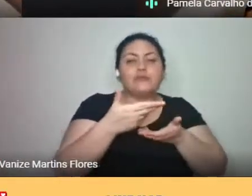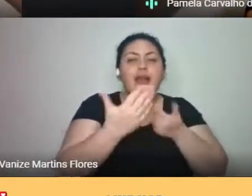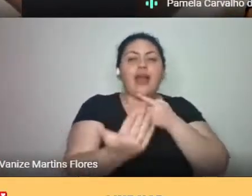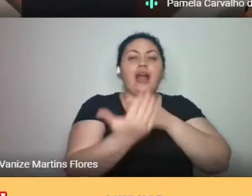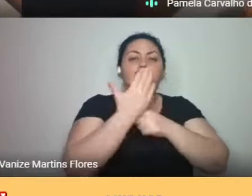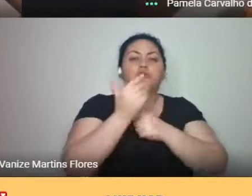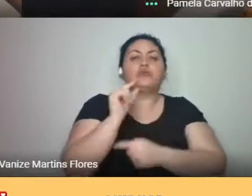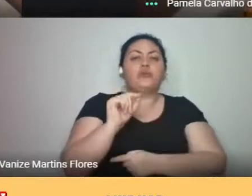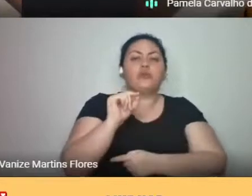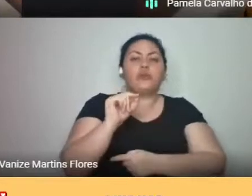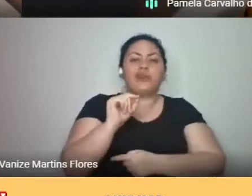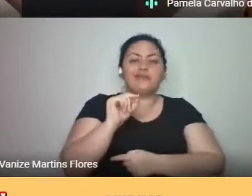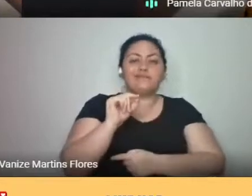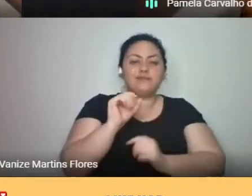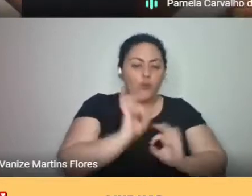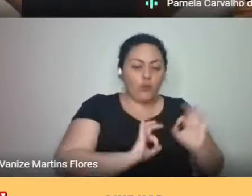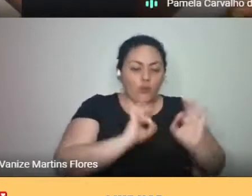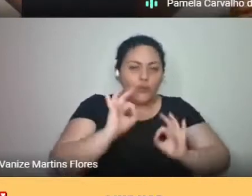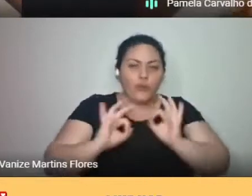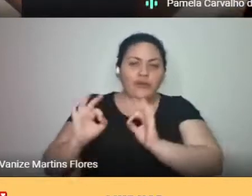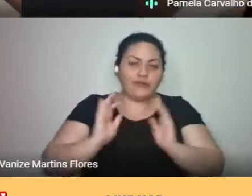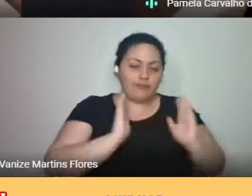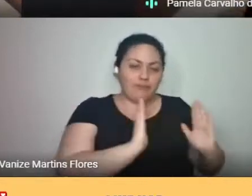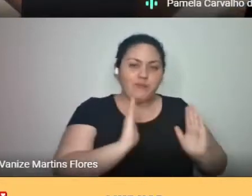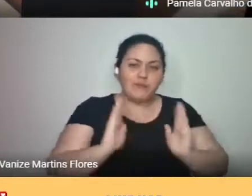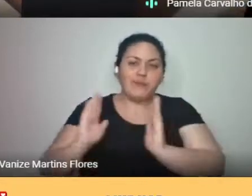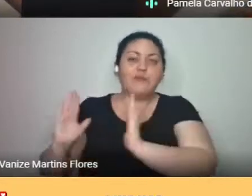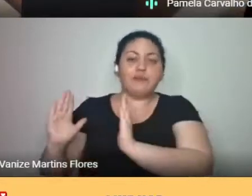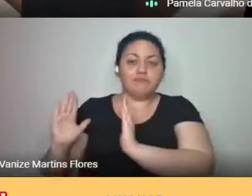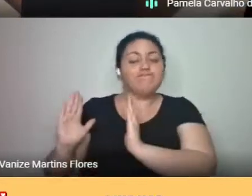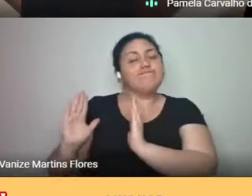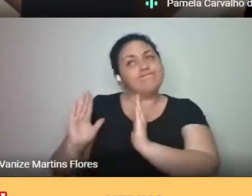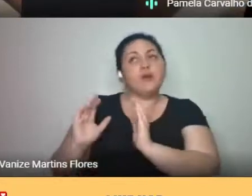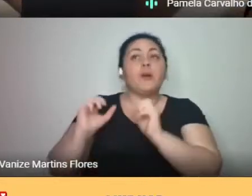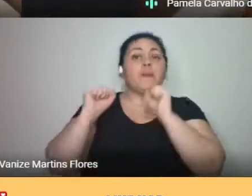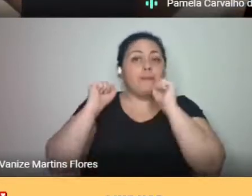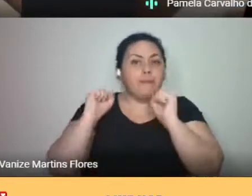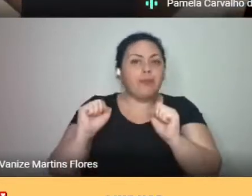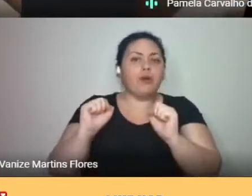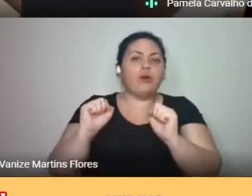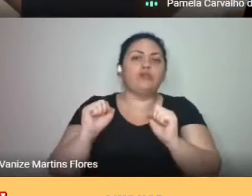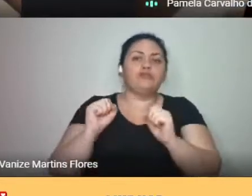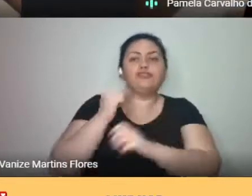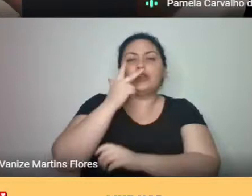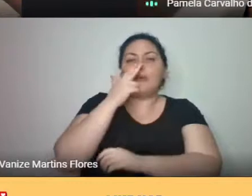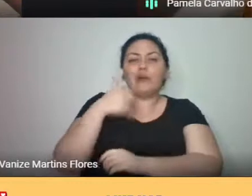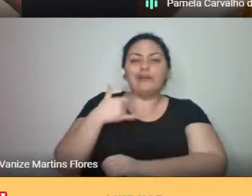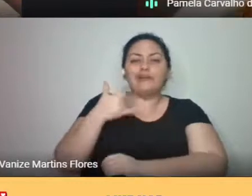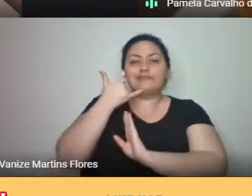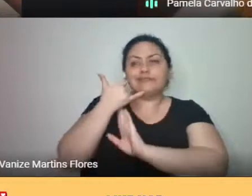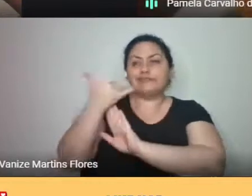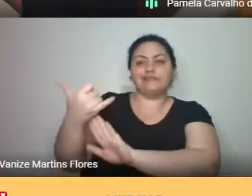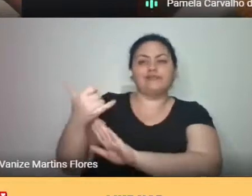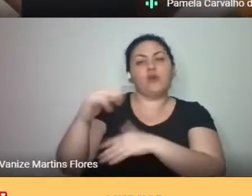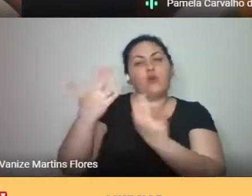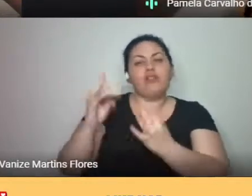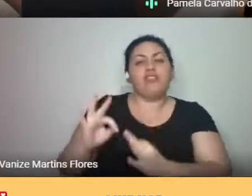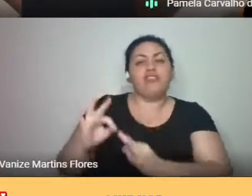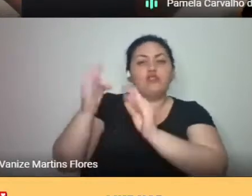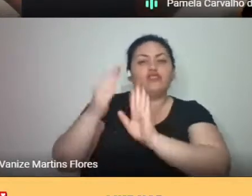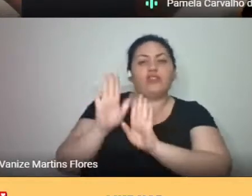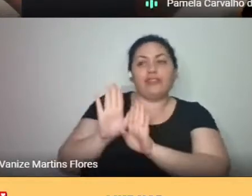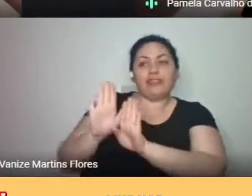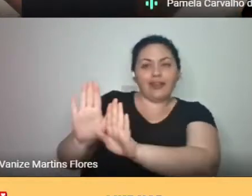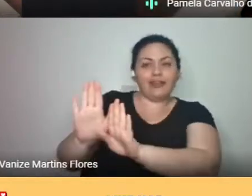coisas no lugar, né? Mesmo que gere uma ansiedade no início, não tá com o aparelho, não tá conectado, é justamente esse